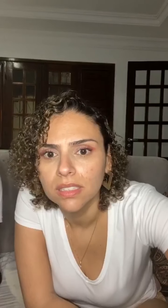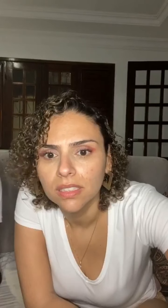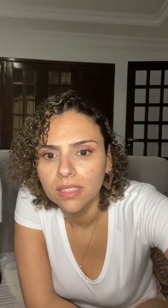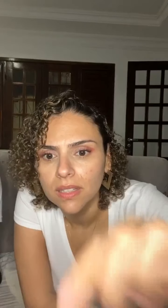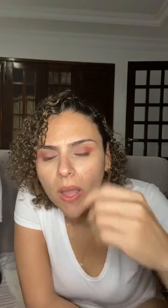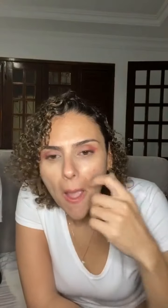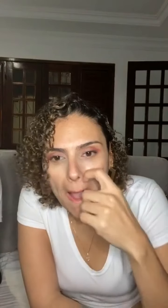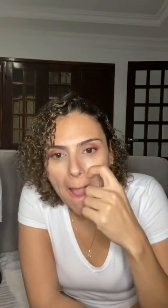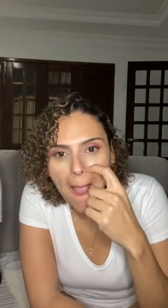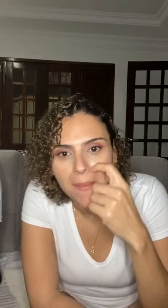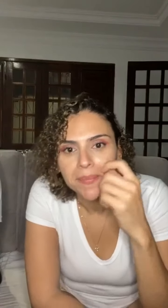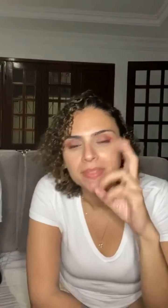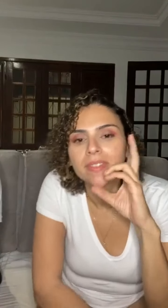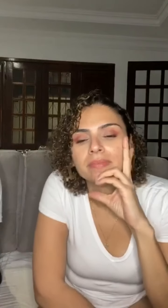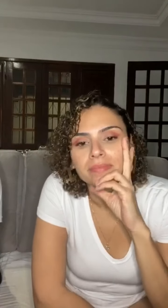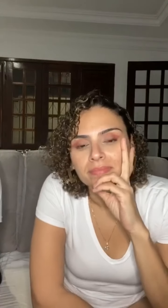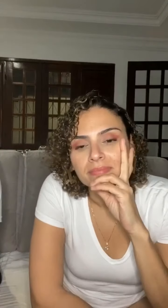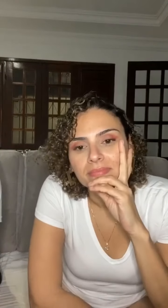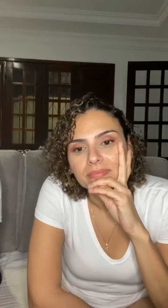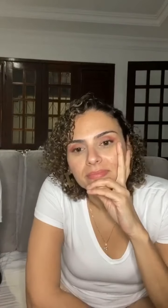Só que tá aí mesmo pra mim.